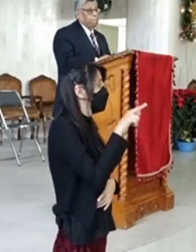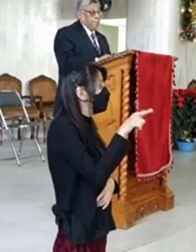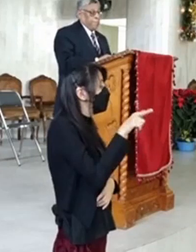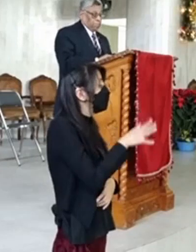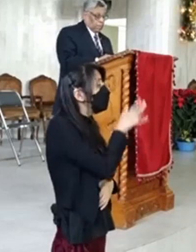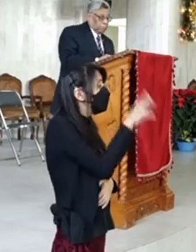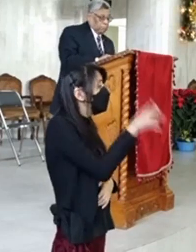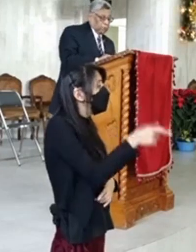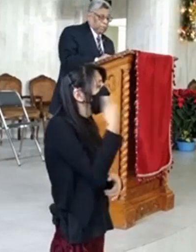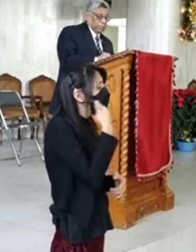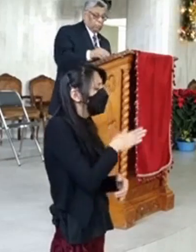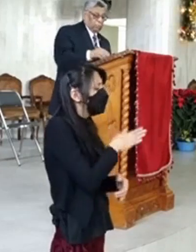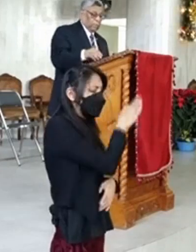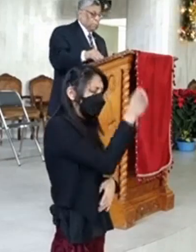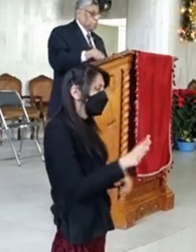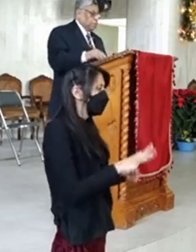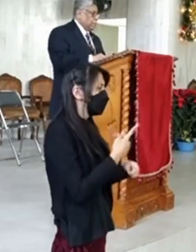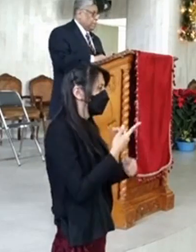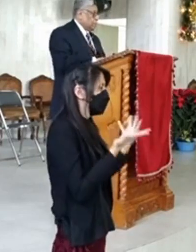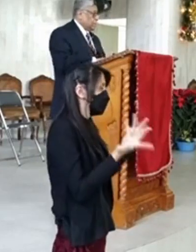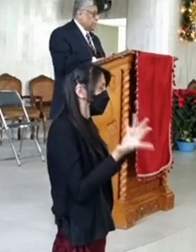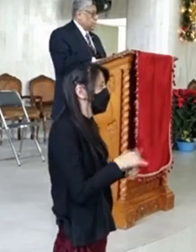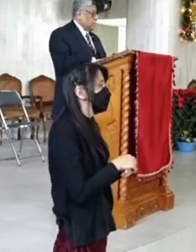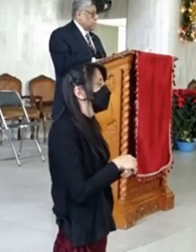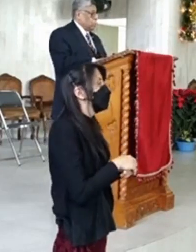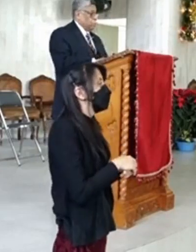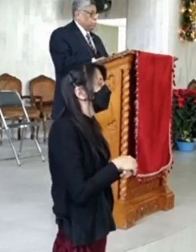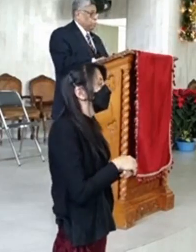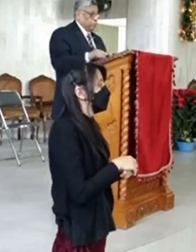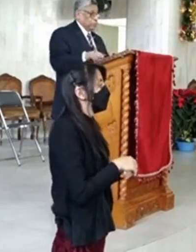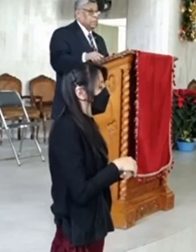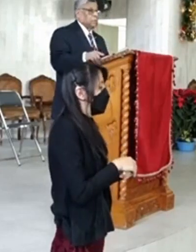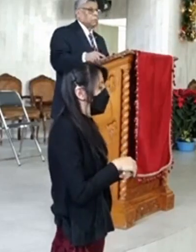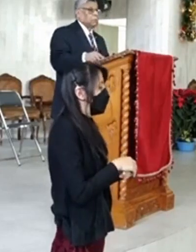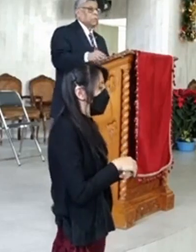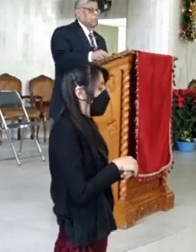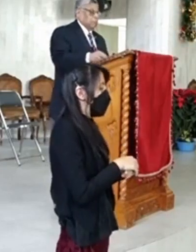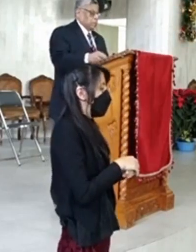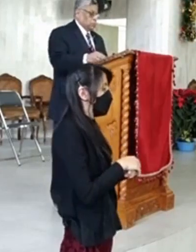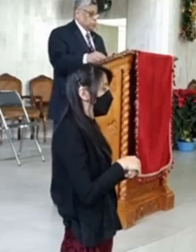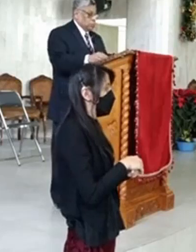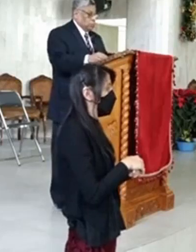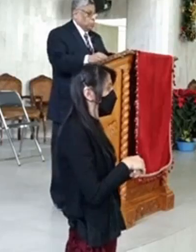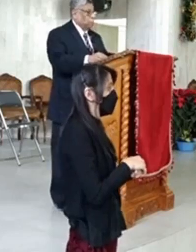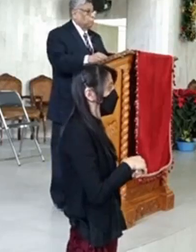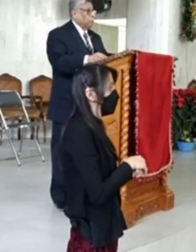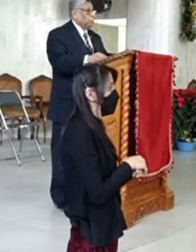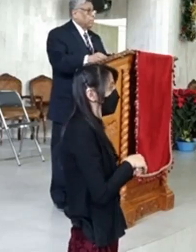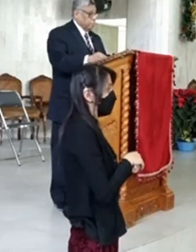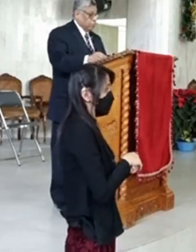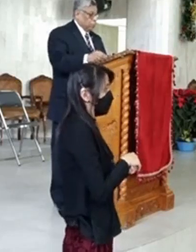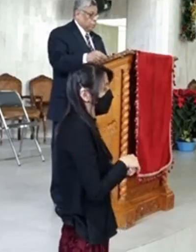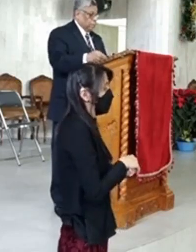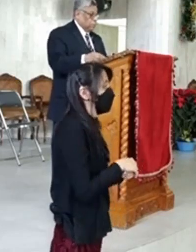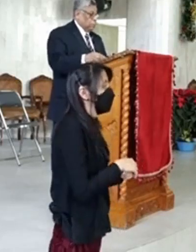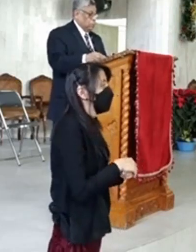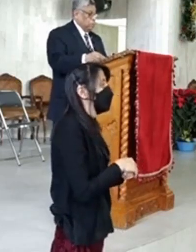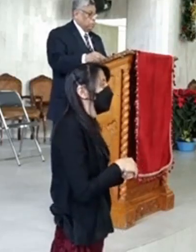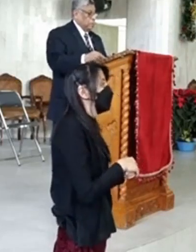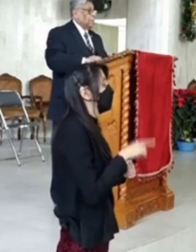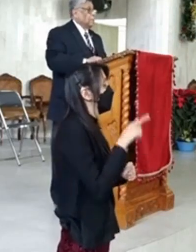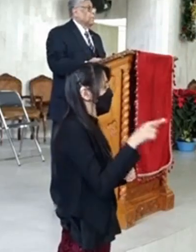visita fue para dar gracias al Señor por el ministerio de nuestro hermano